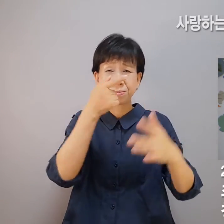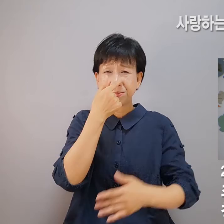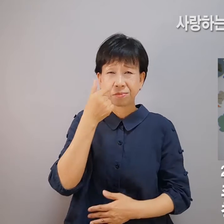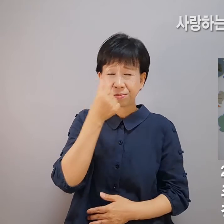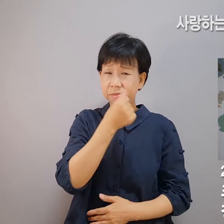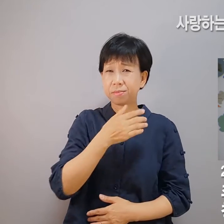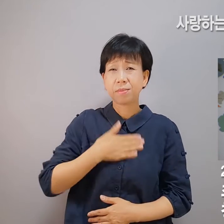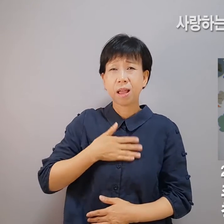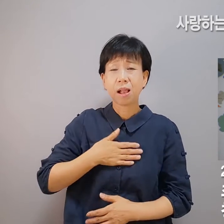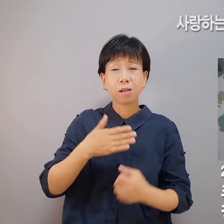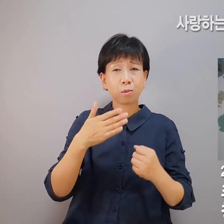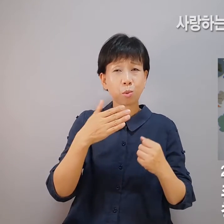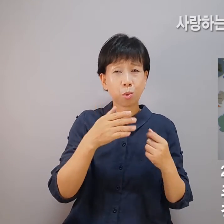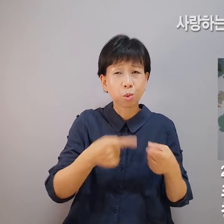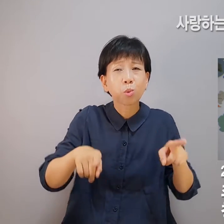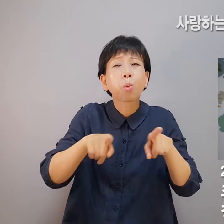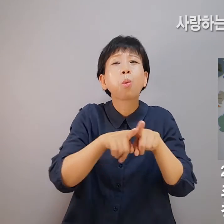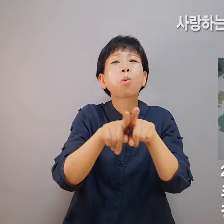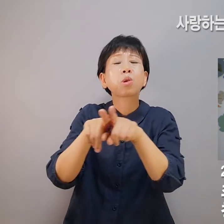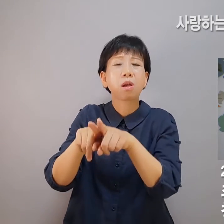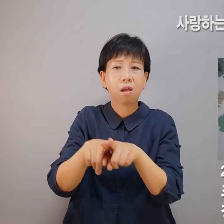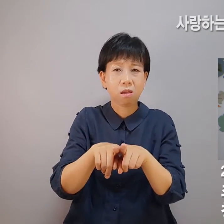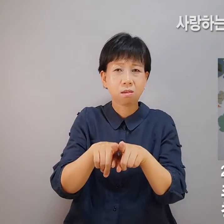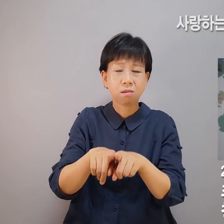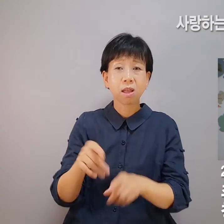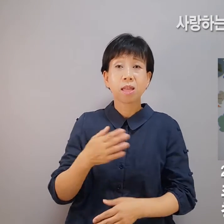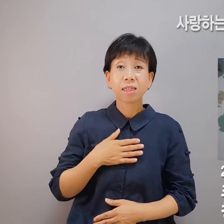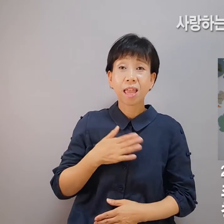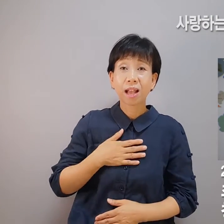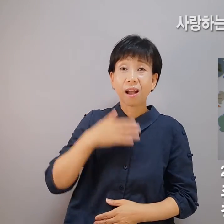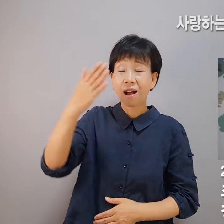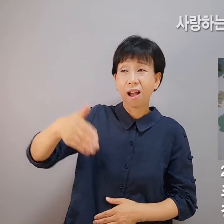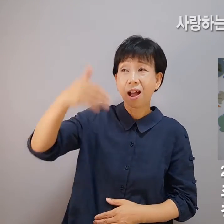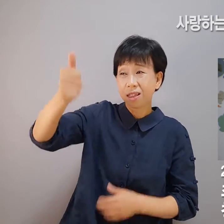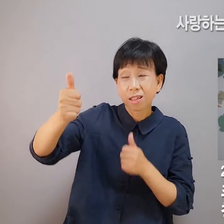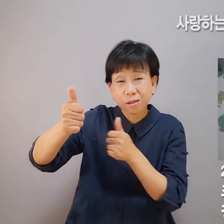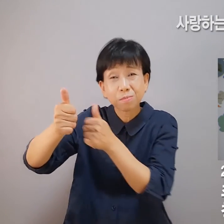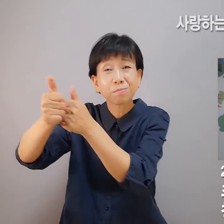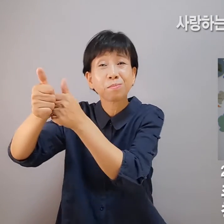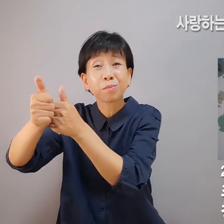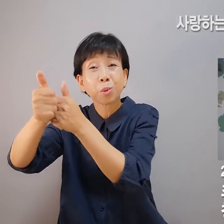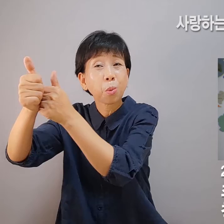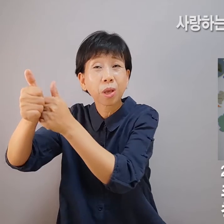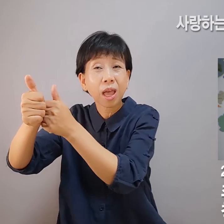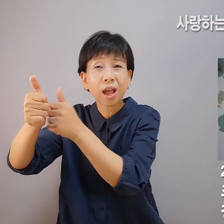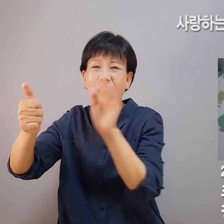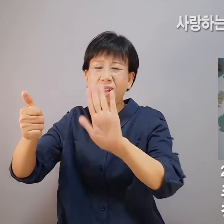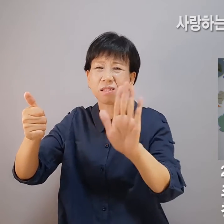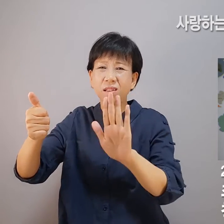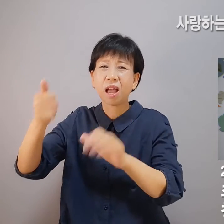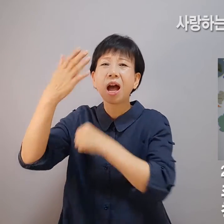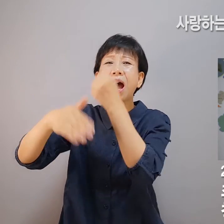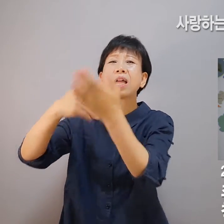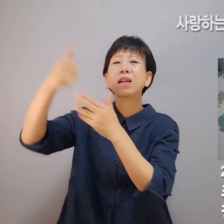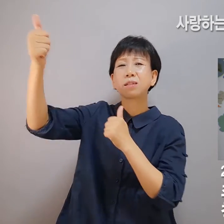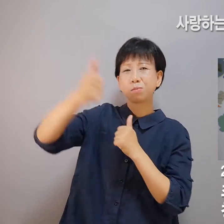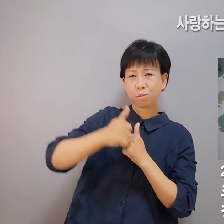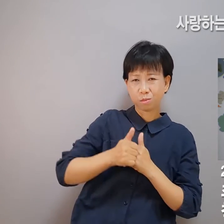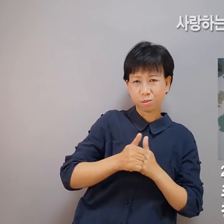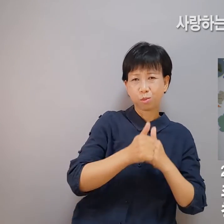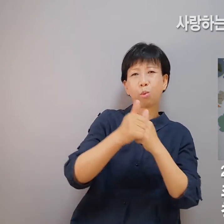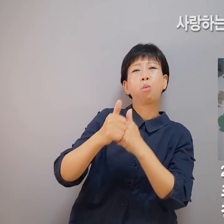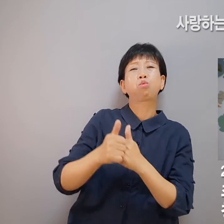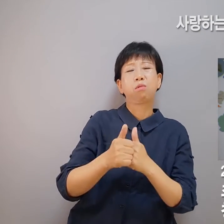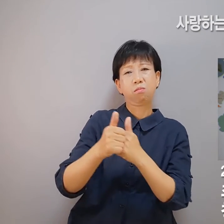동행해 주시는 거예요. 내가 동행해야지. 사실 이게 아닌 거예요. 하나님과 동행할 때 알아야